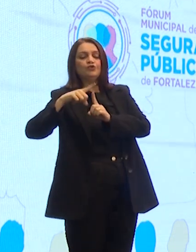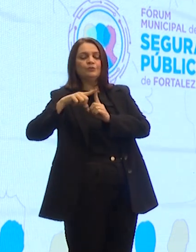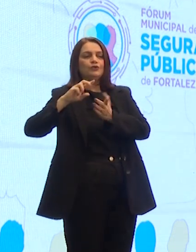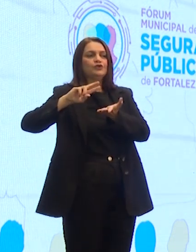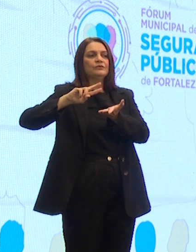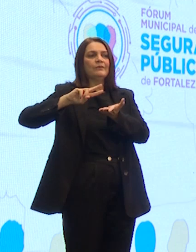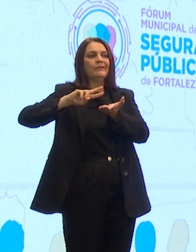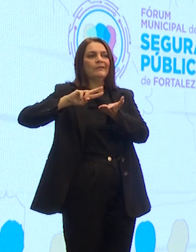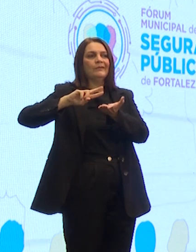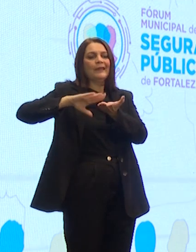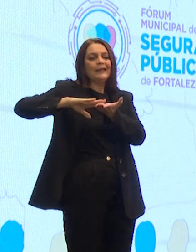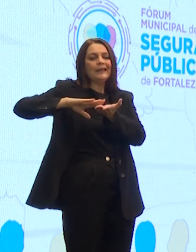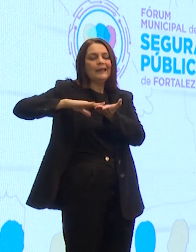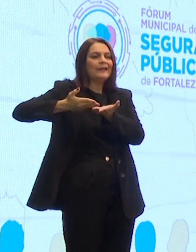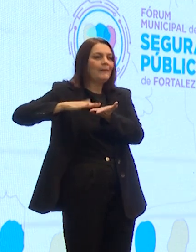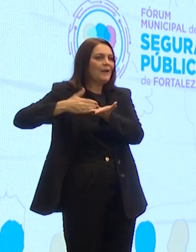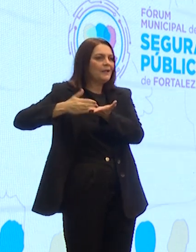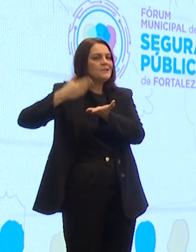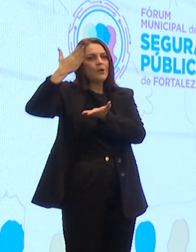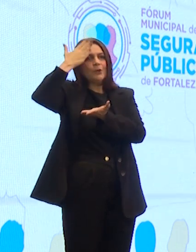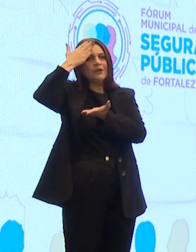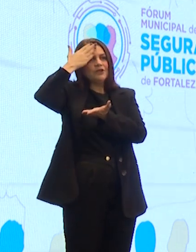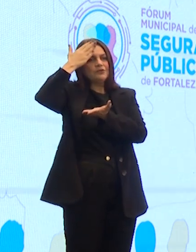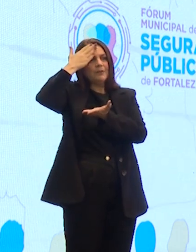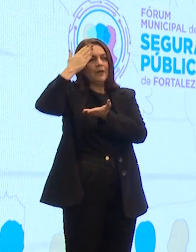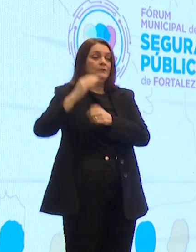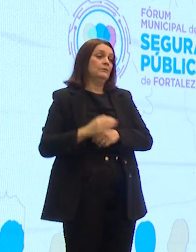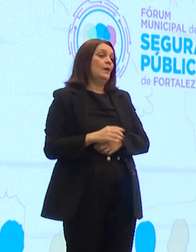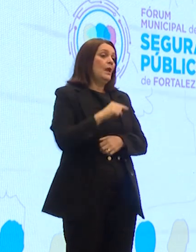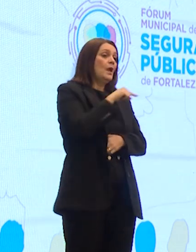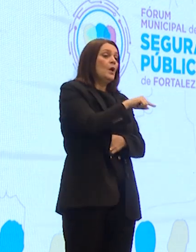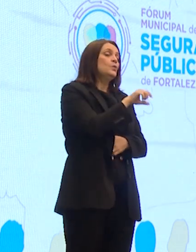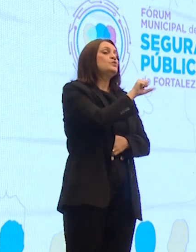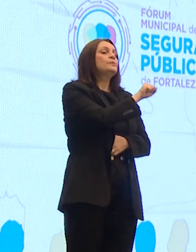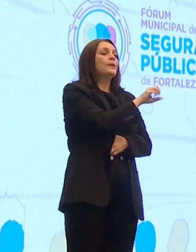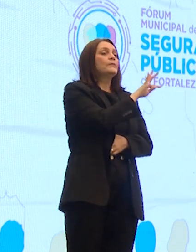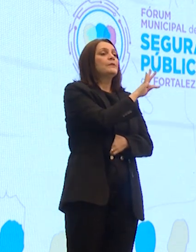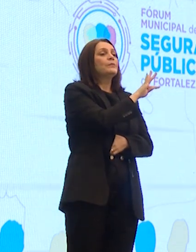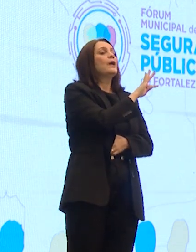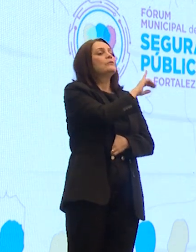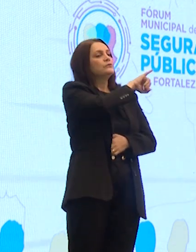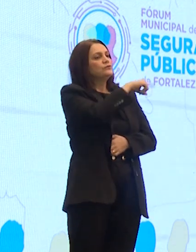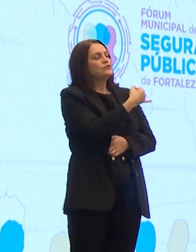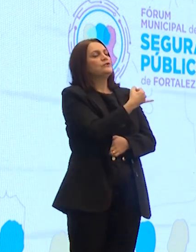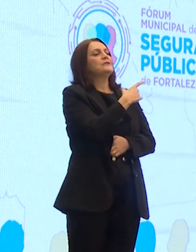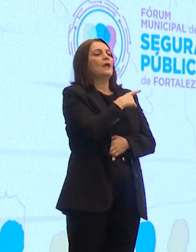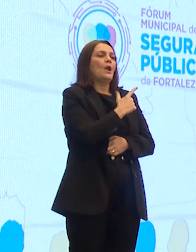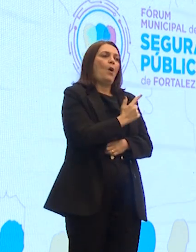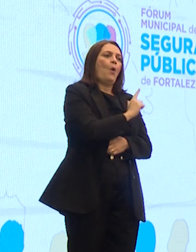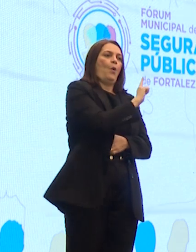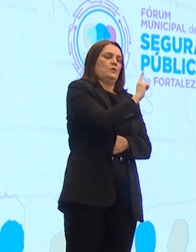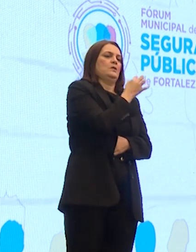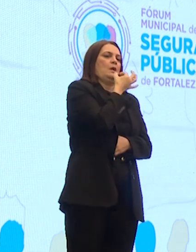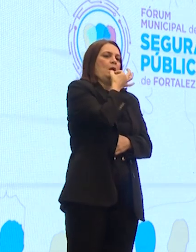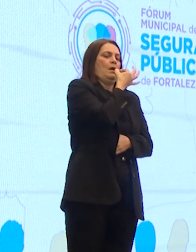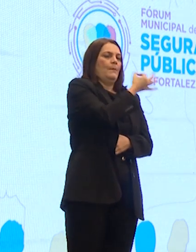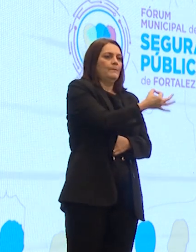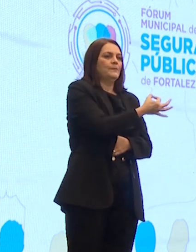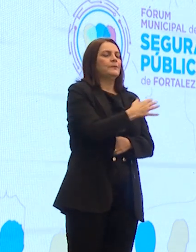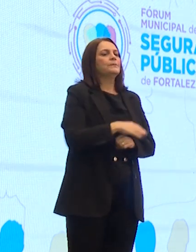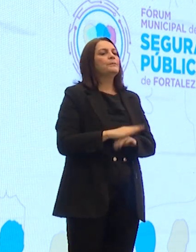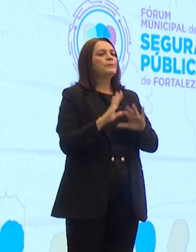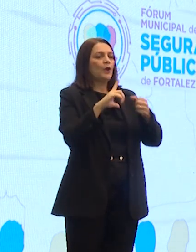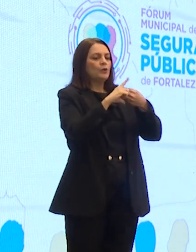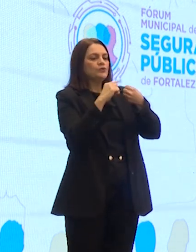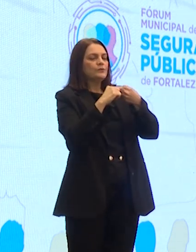direção. No que diz respeito à interpretação desta cláusula constitucional. Artigo